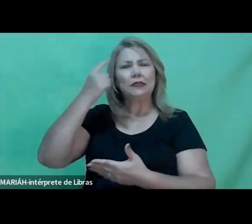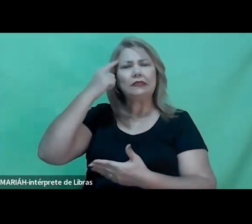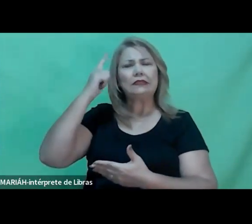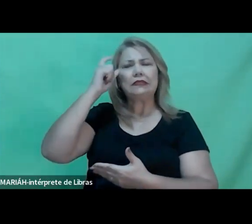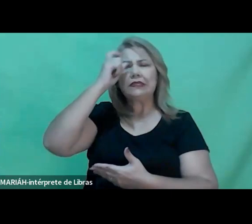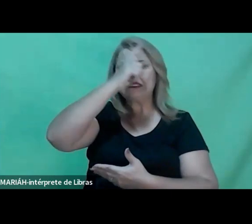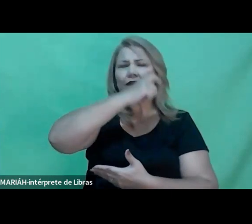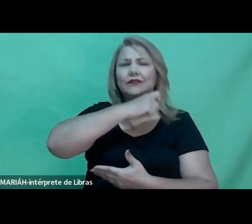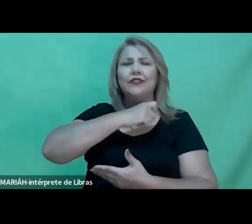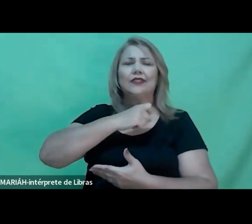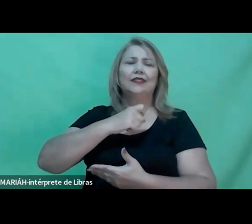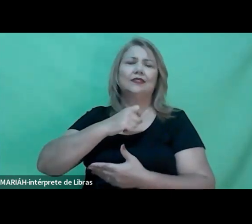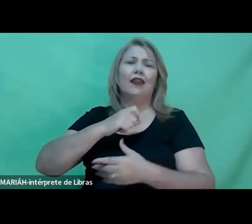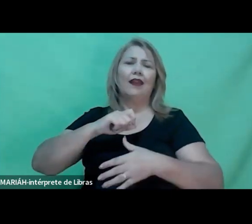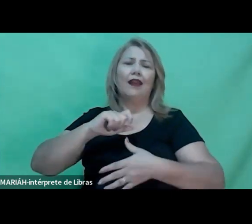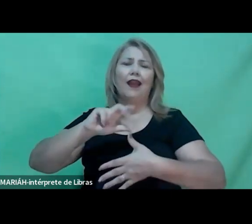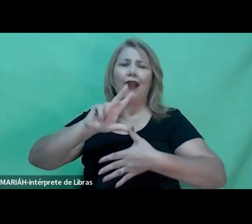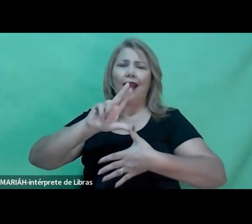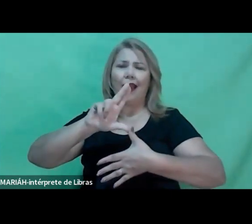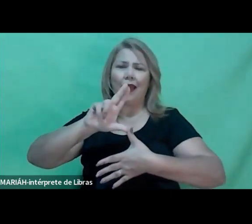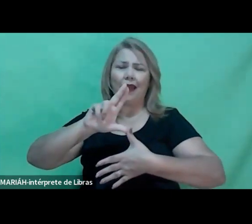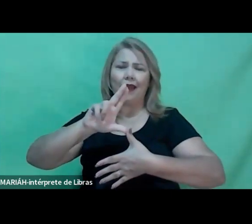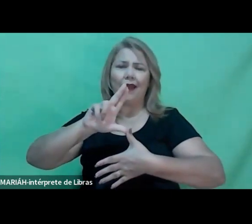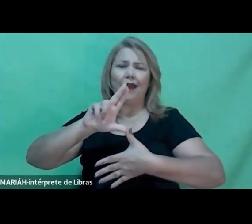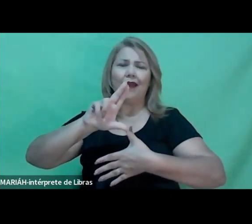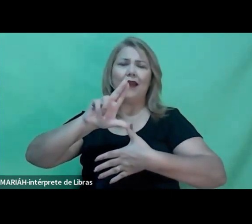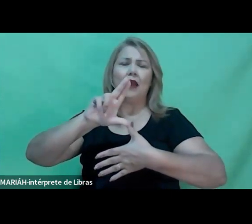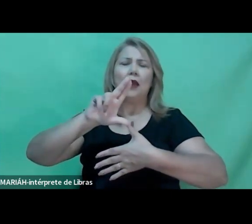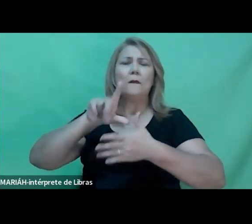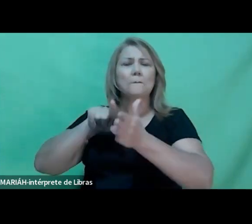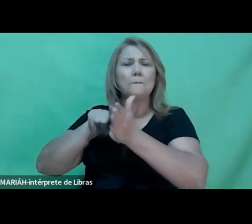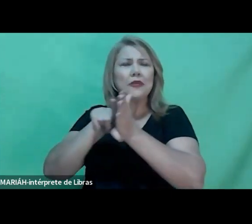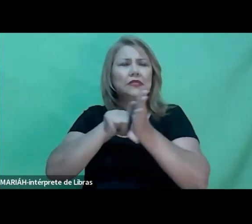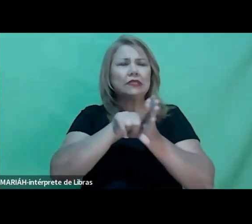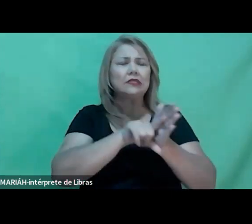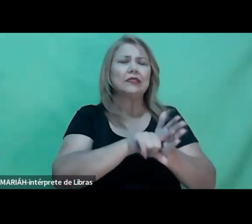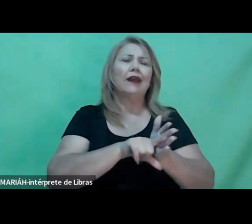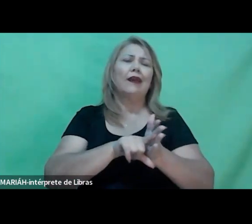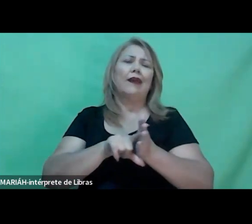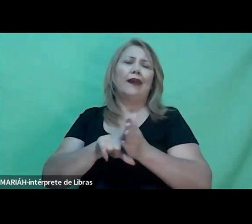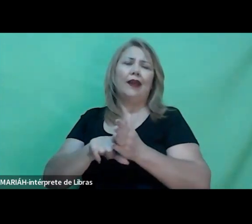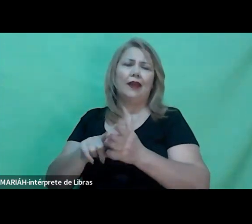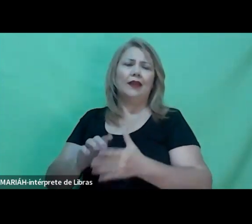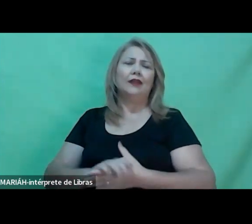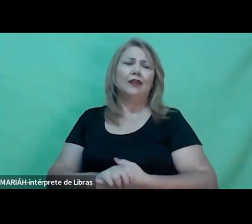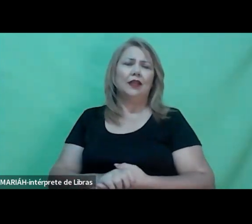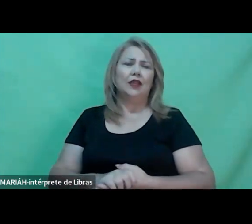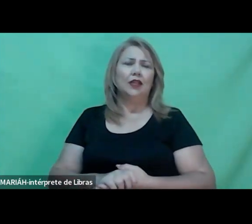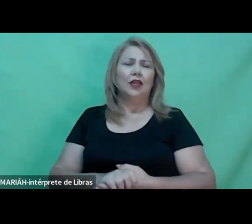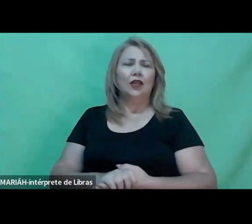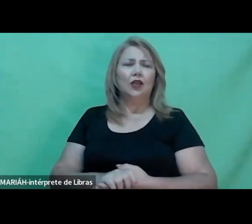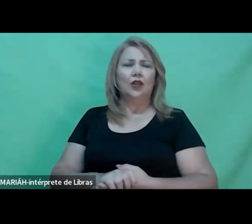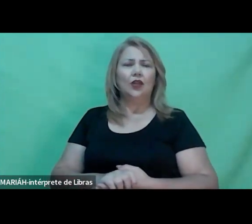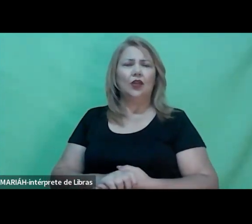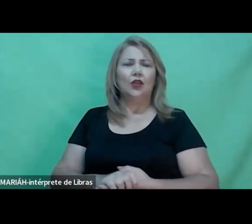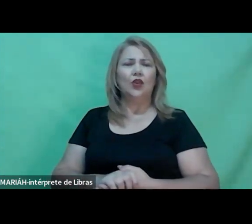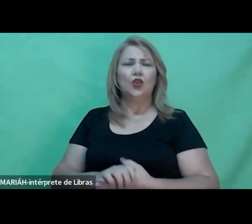en nuestra América Latina es Quizás es quizás pedir mucho pero es indudable que solo